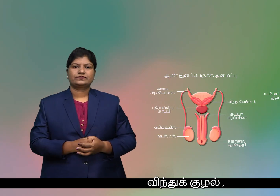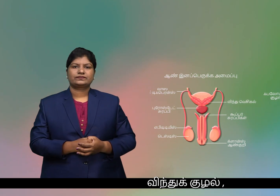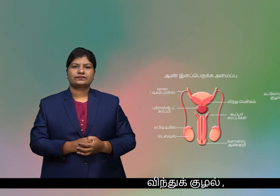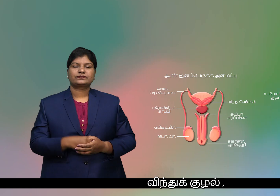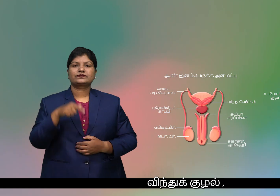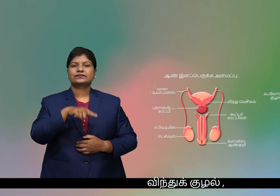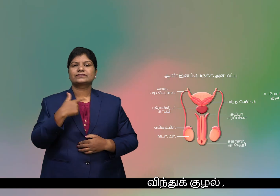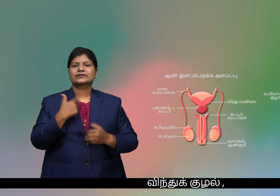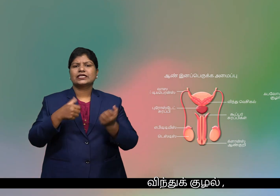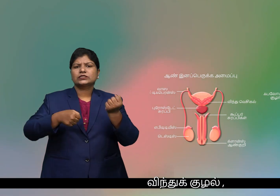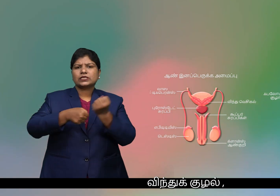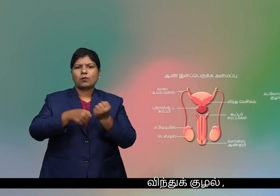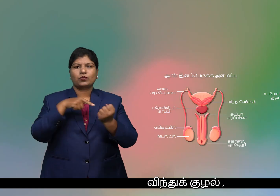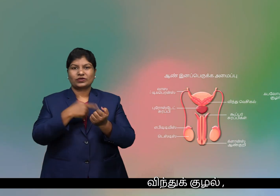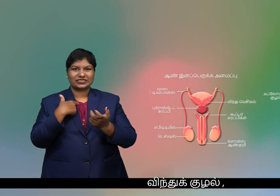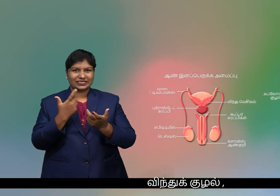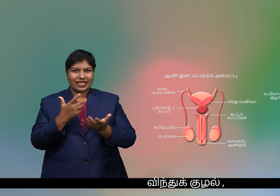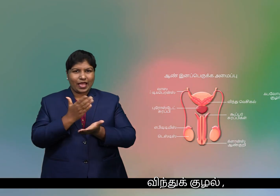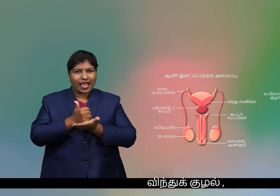விந்து குழல்,